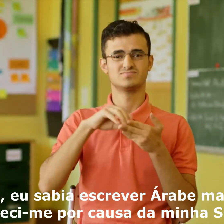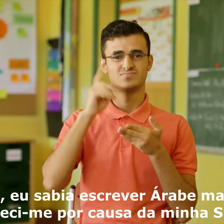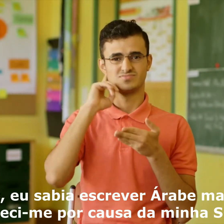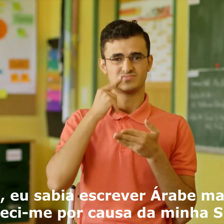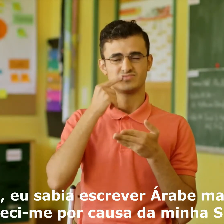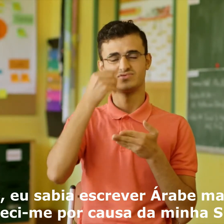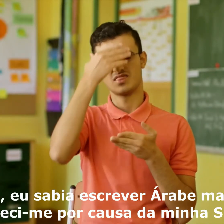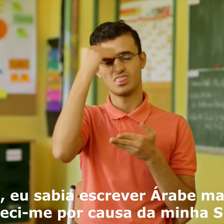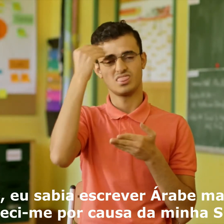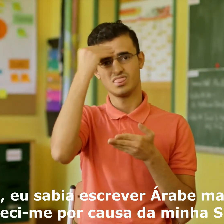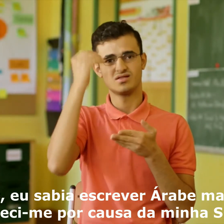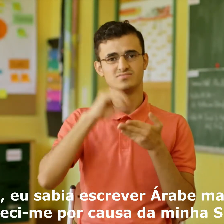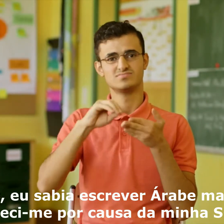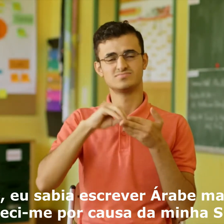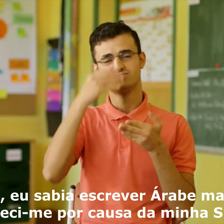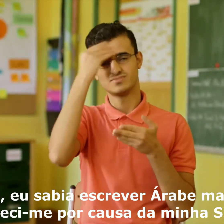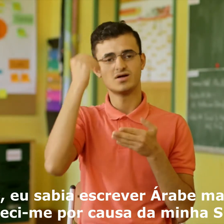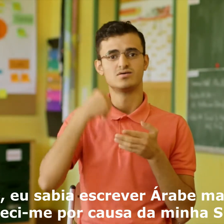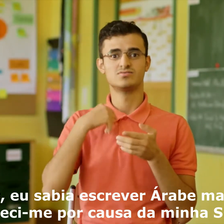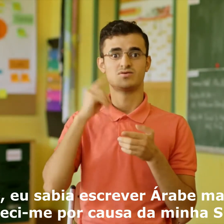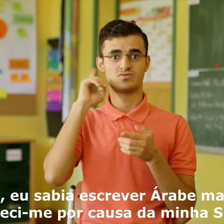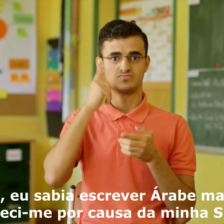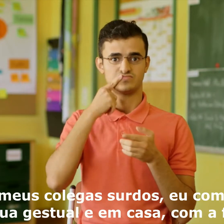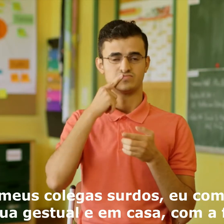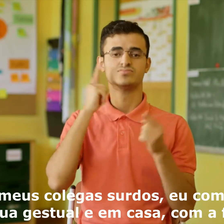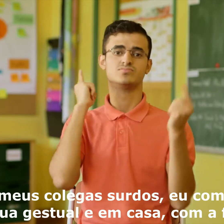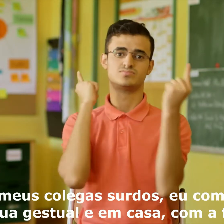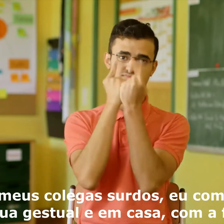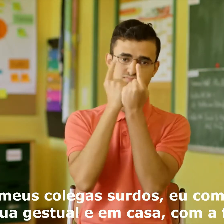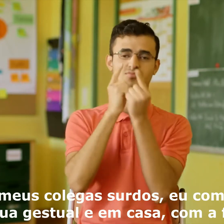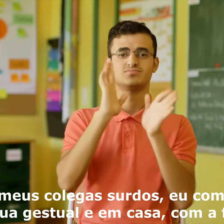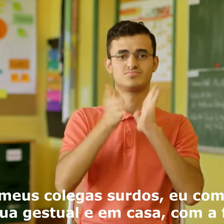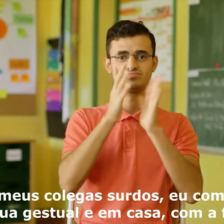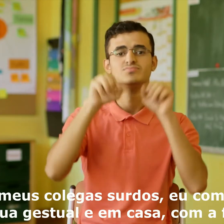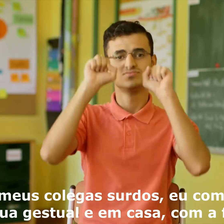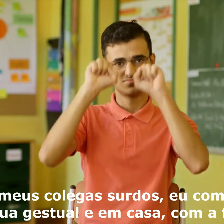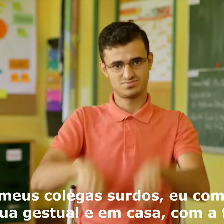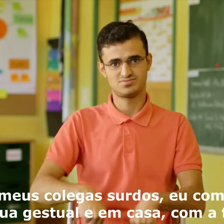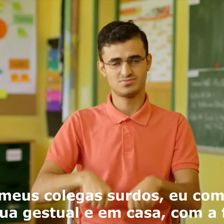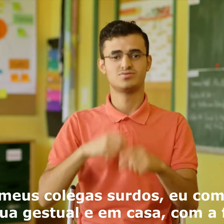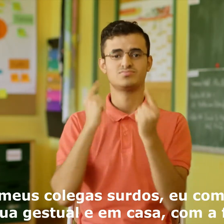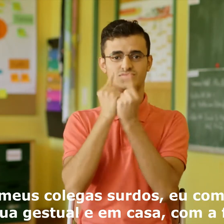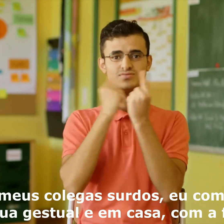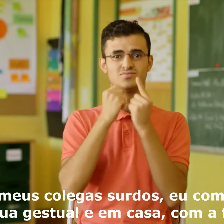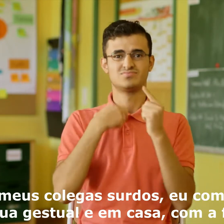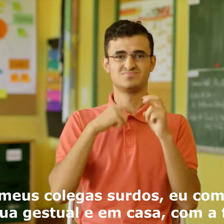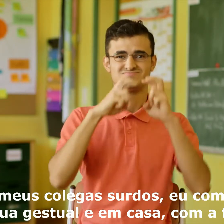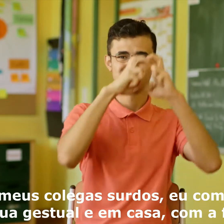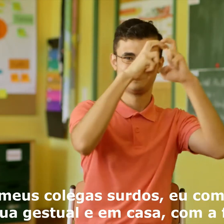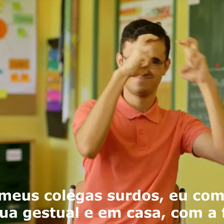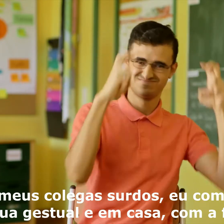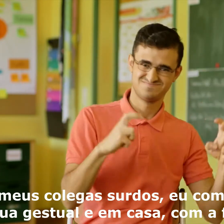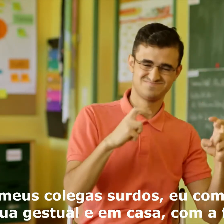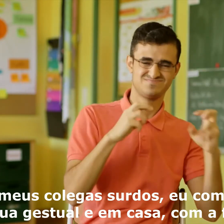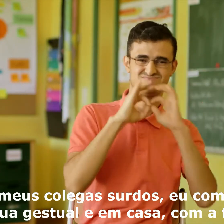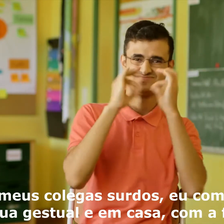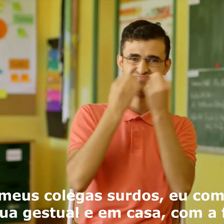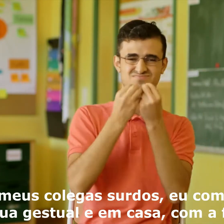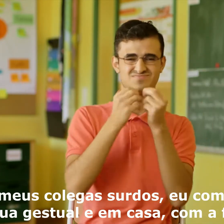árabe, mas depois esqueci-me, sou surdo. Com os surdos, eu comunicava em língua gestual. E em casa,